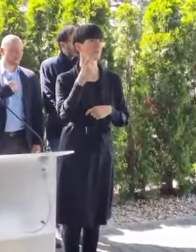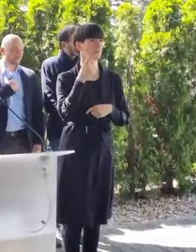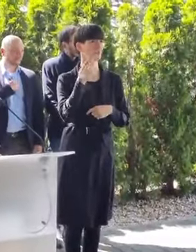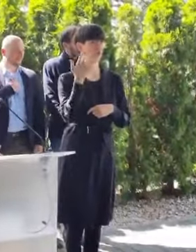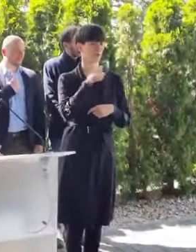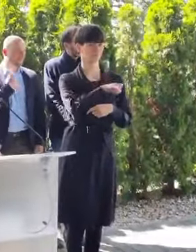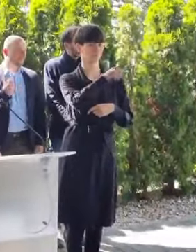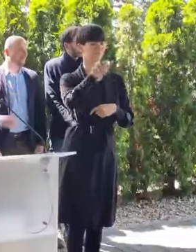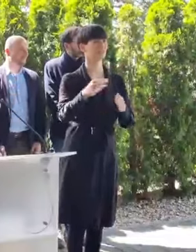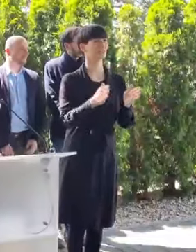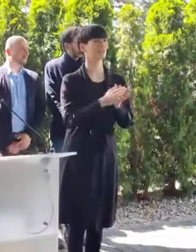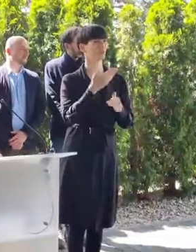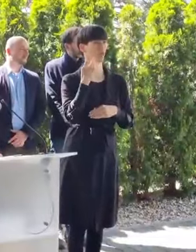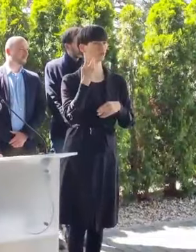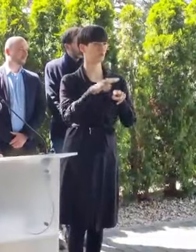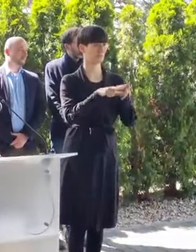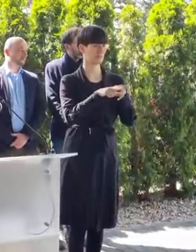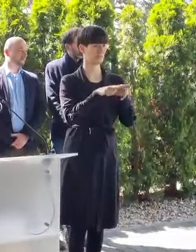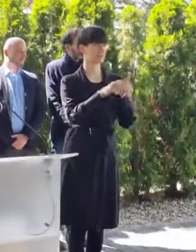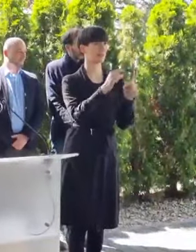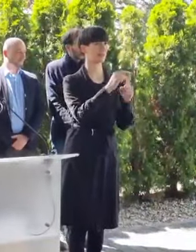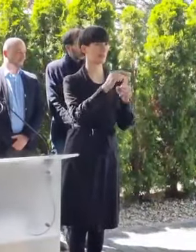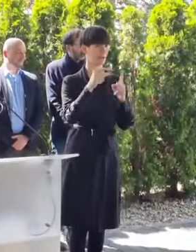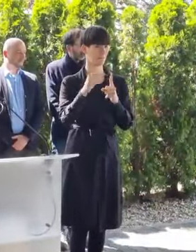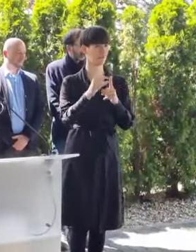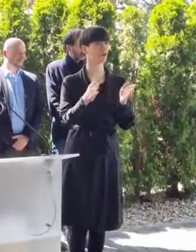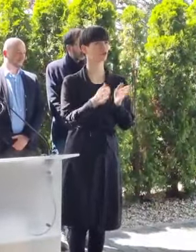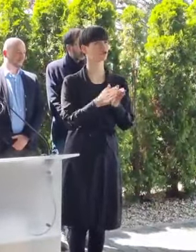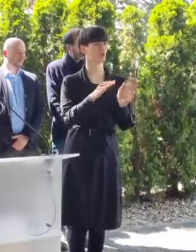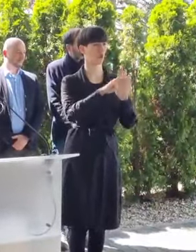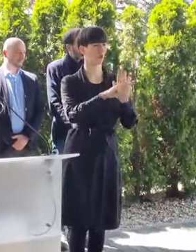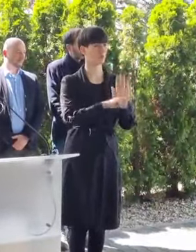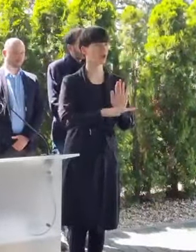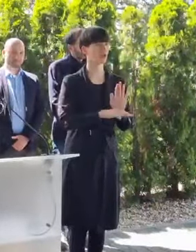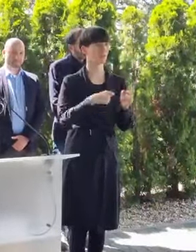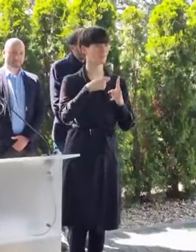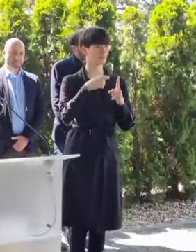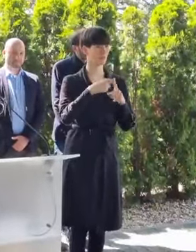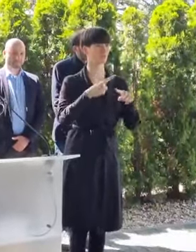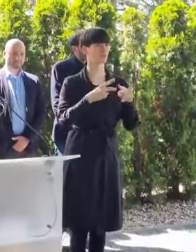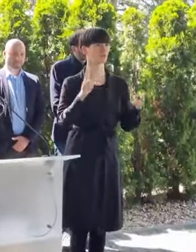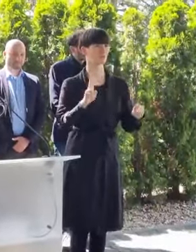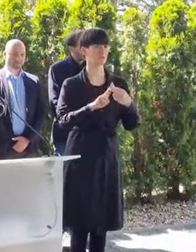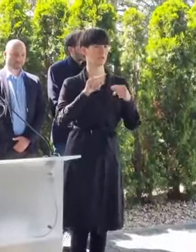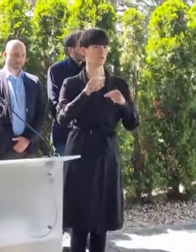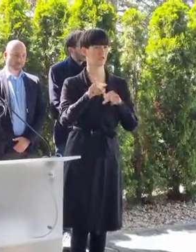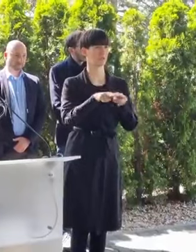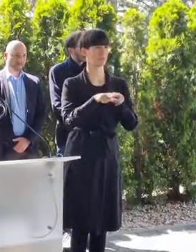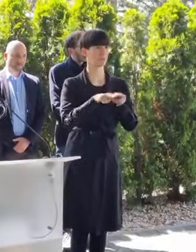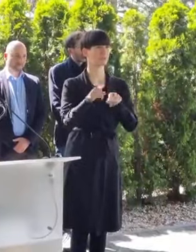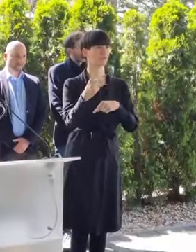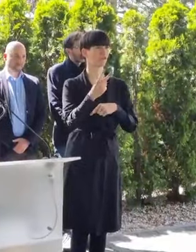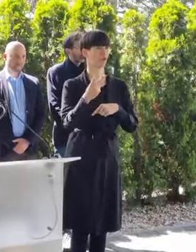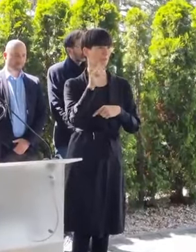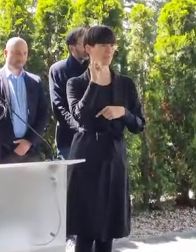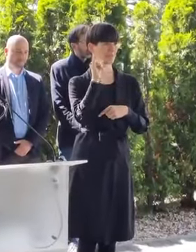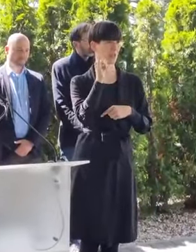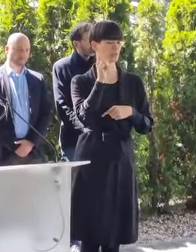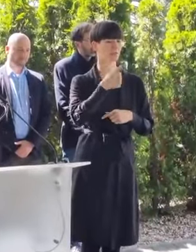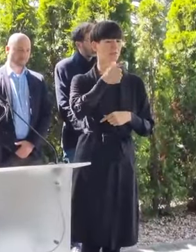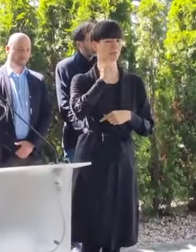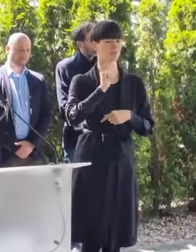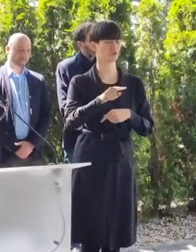docestovala spolu s českým prezidentom Petrom Pavlom. Mali spoločný program v Kyjeve, stretli sa aj s prezidentom Volodymyrom Zelenským. Včera pani prezidentka strávila